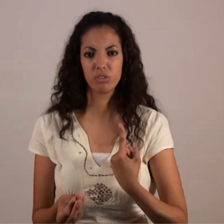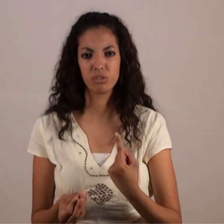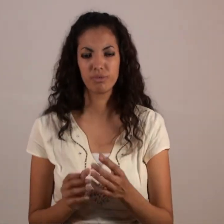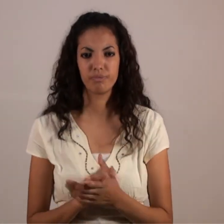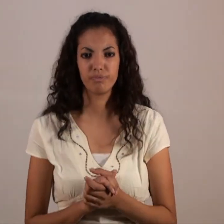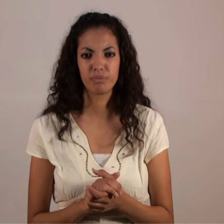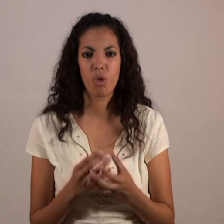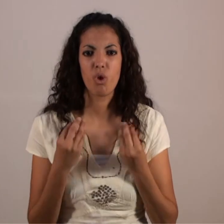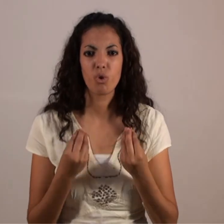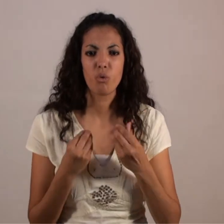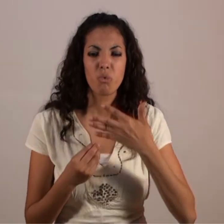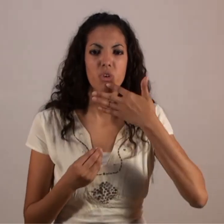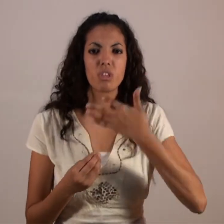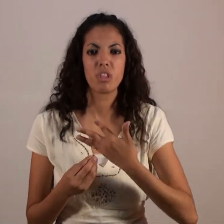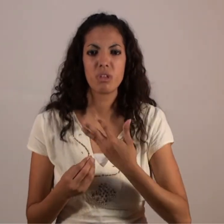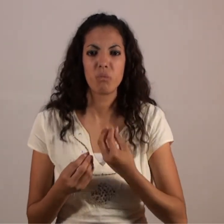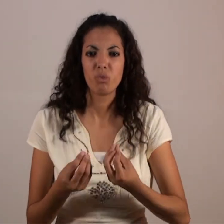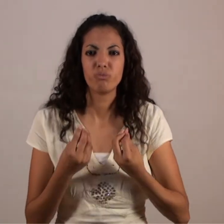hechos perfectos en Cristo Jesús?